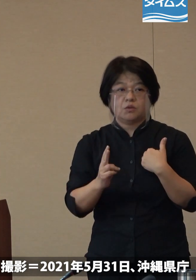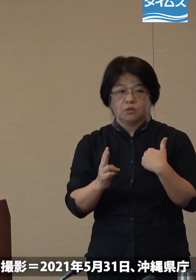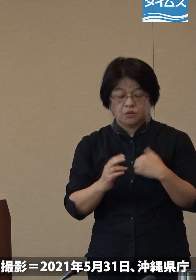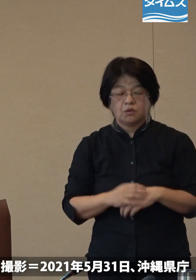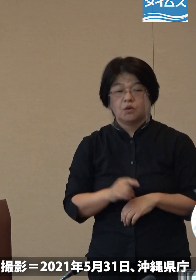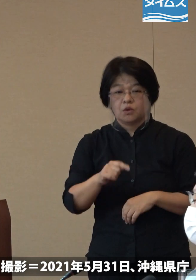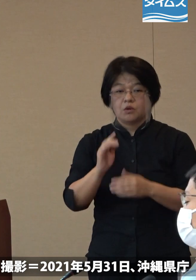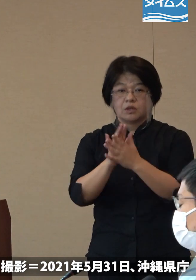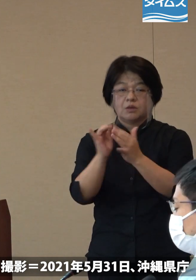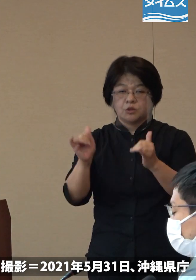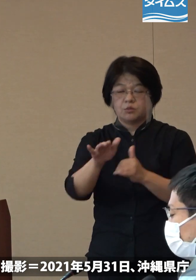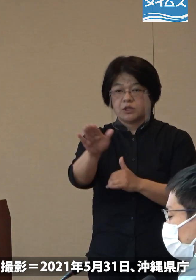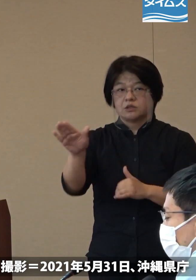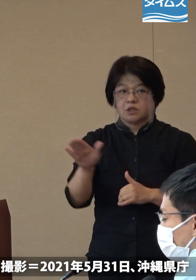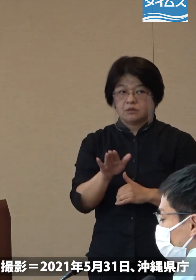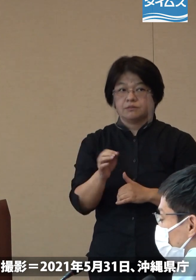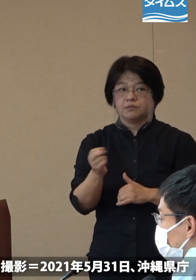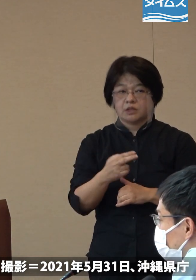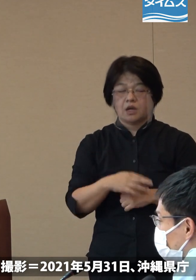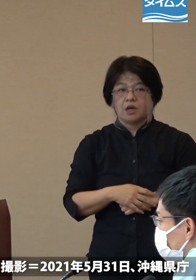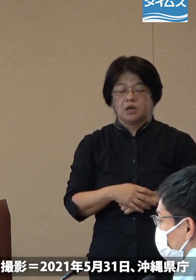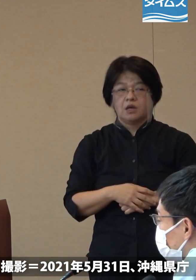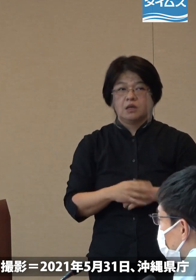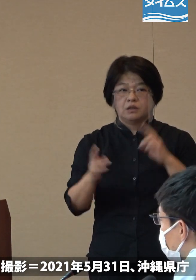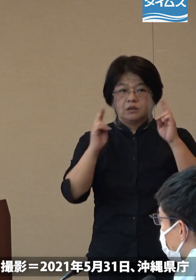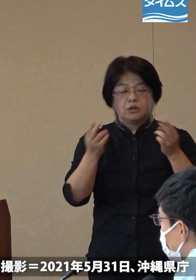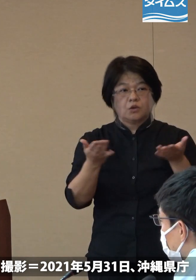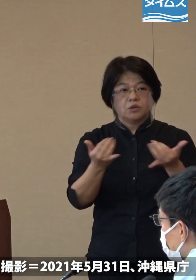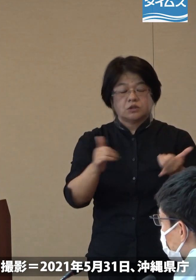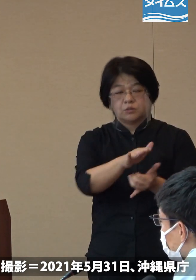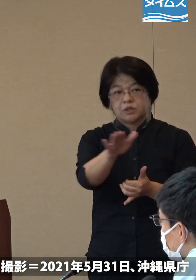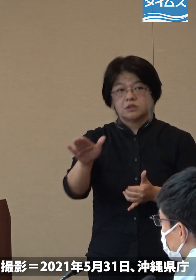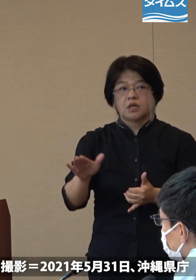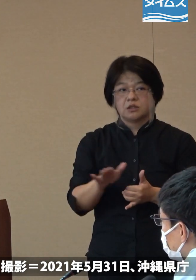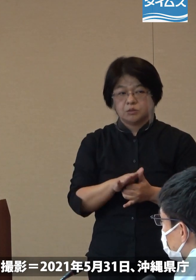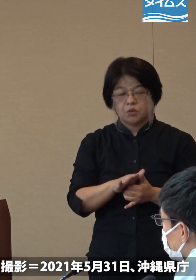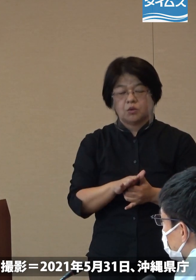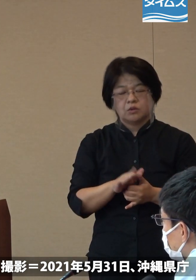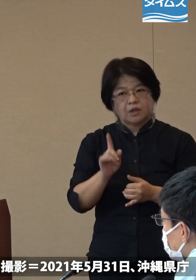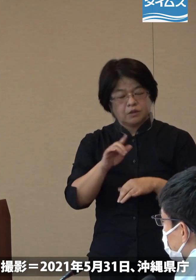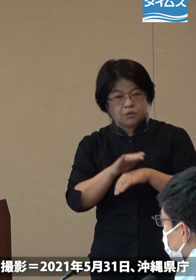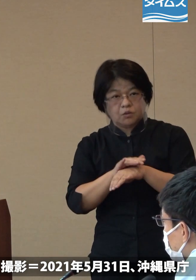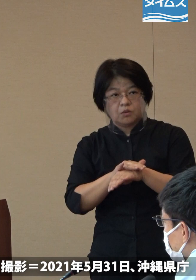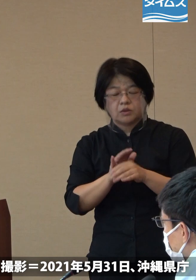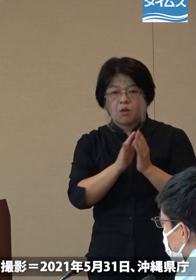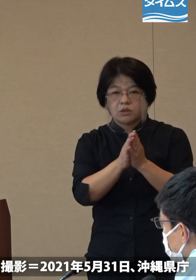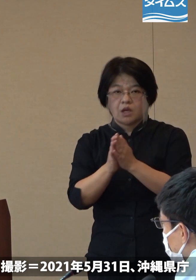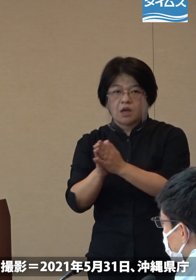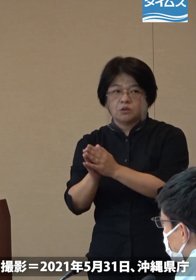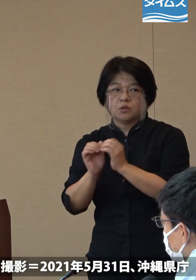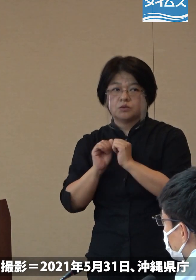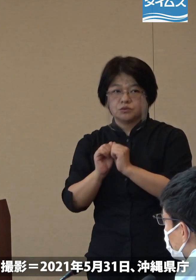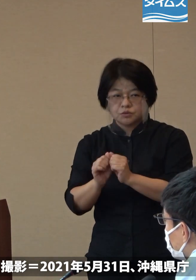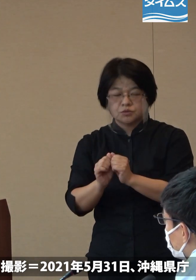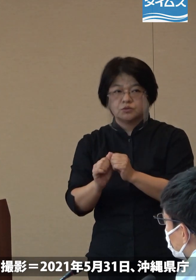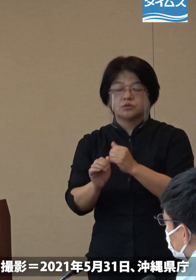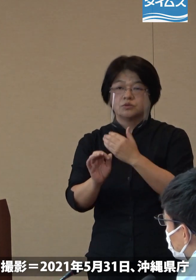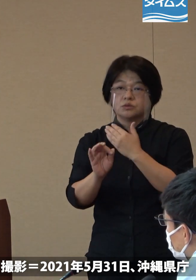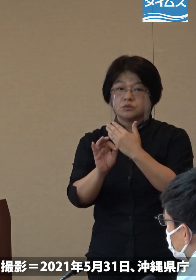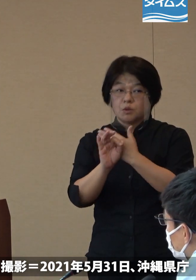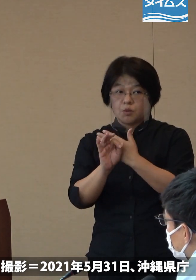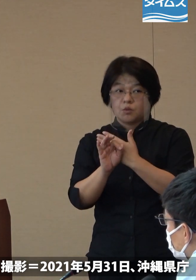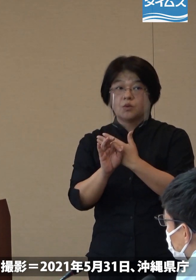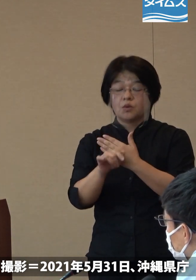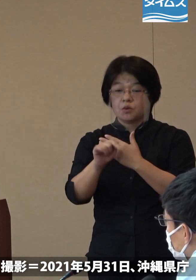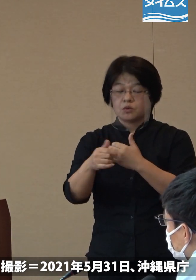うと、そしてそれを県民や業者の方々にもまたどのような形でお願いをするかはまだ分かりません